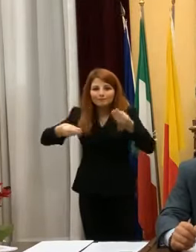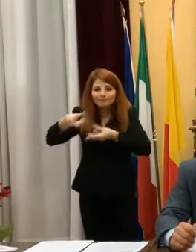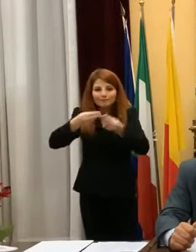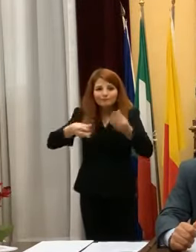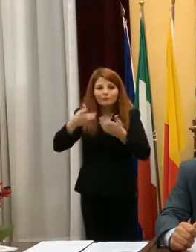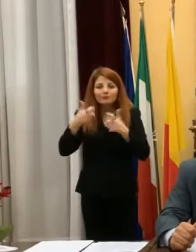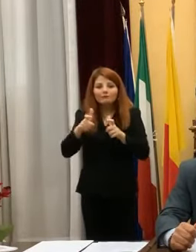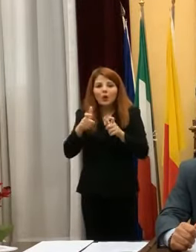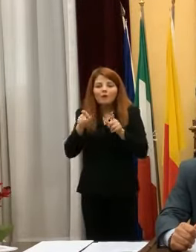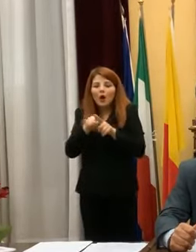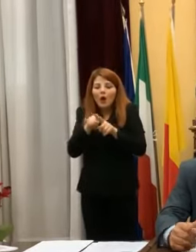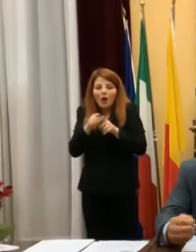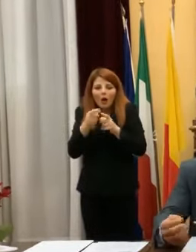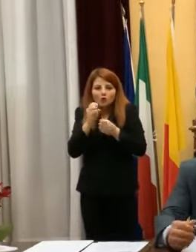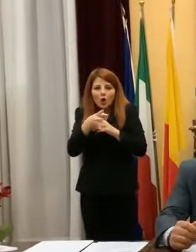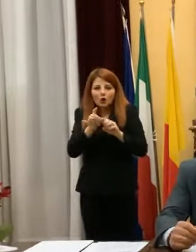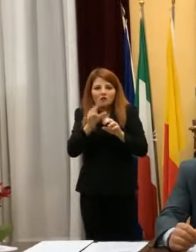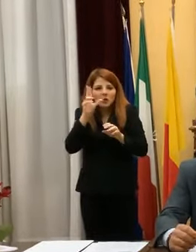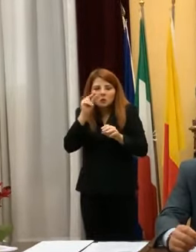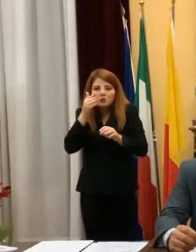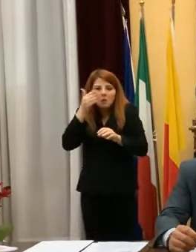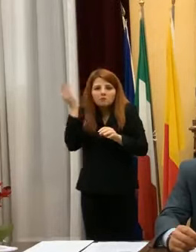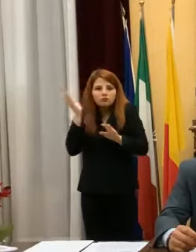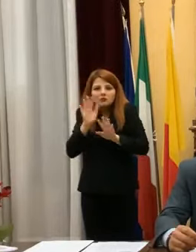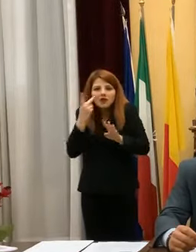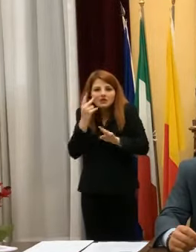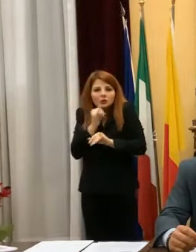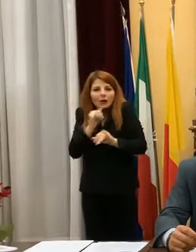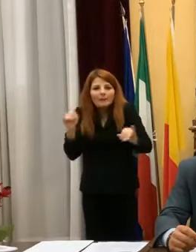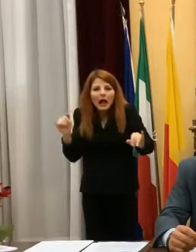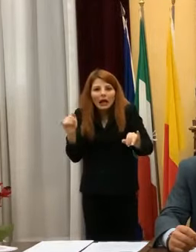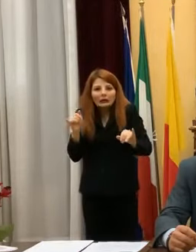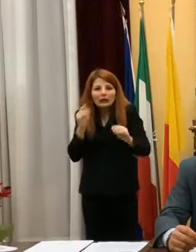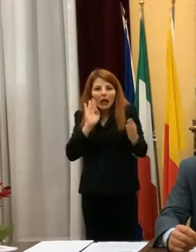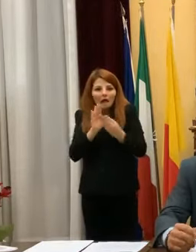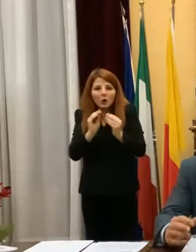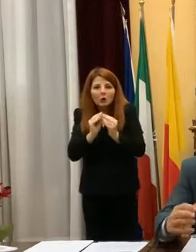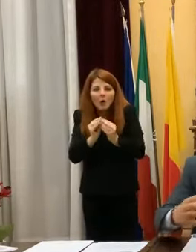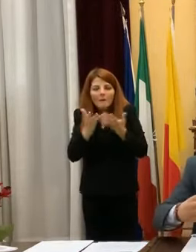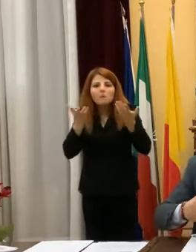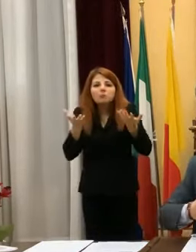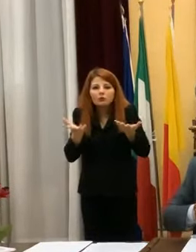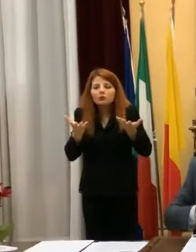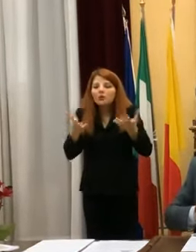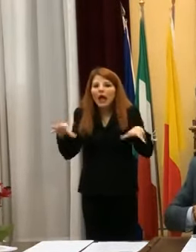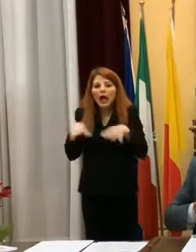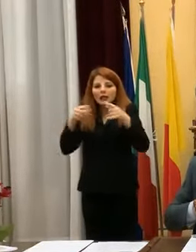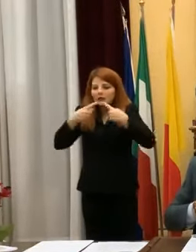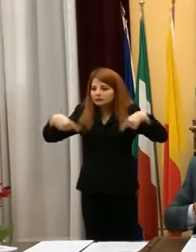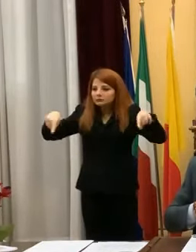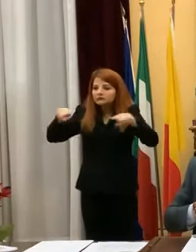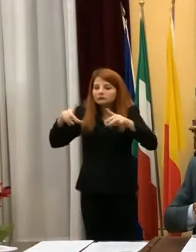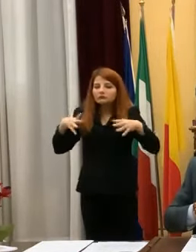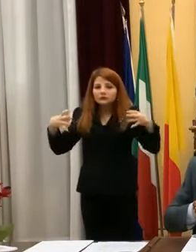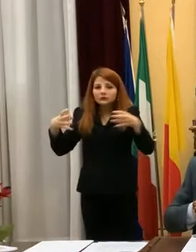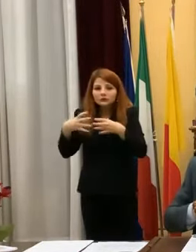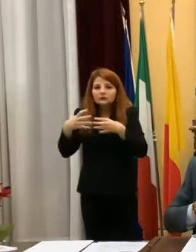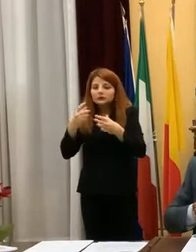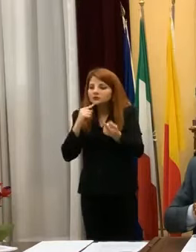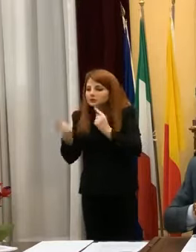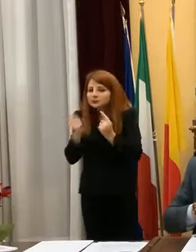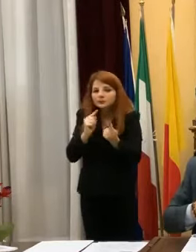di iniziative, però c'era la consapevolezza della gravità della situazione, almeno noi